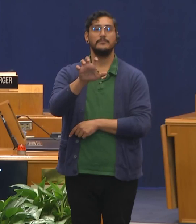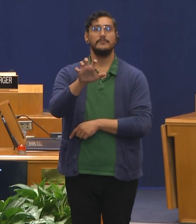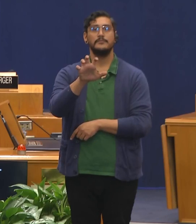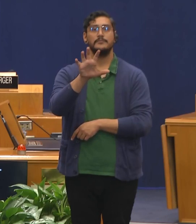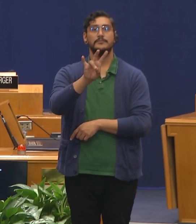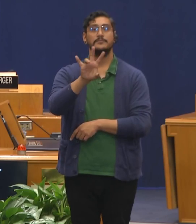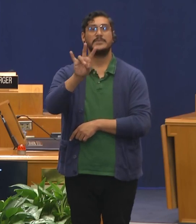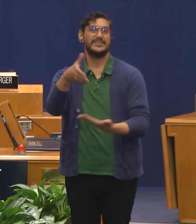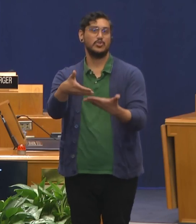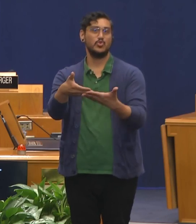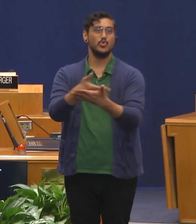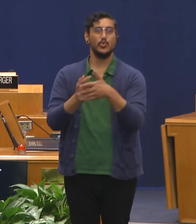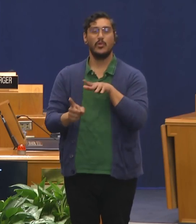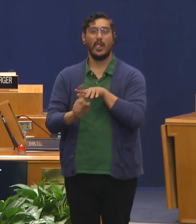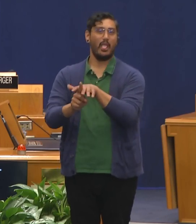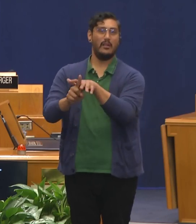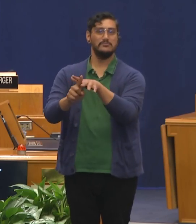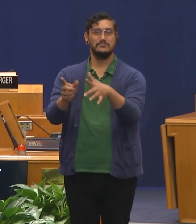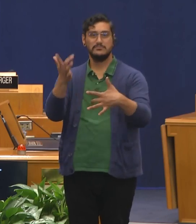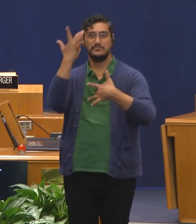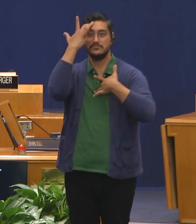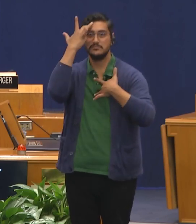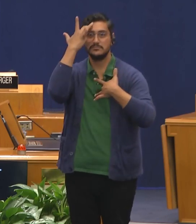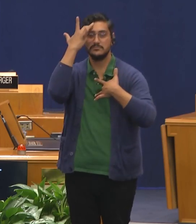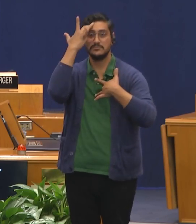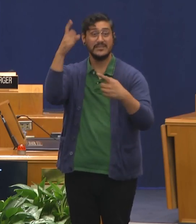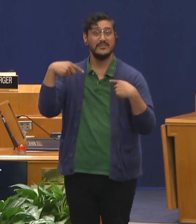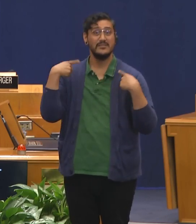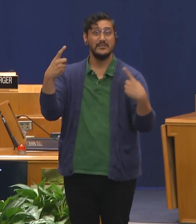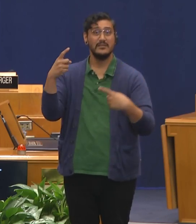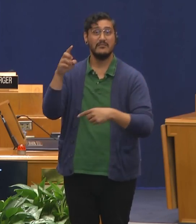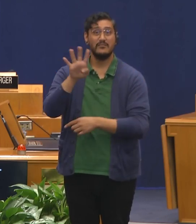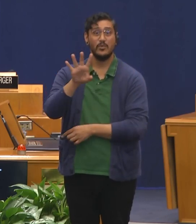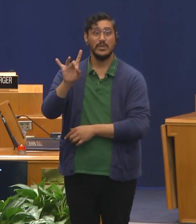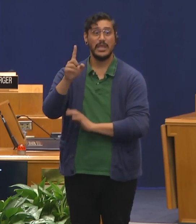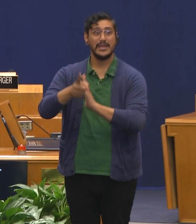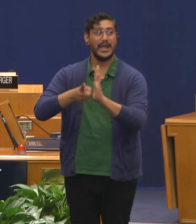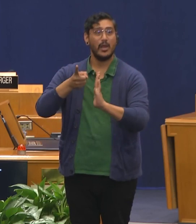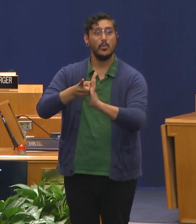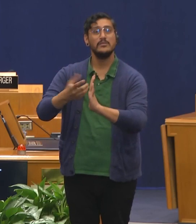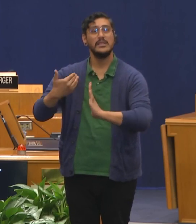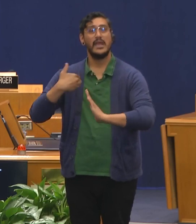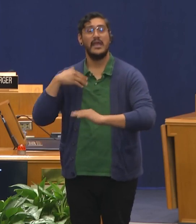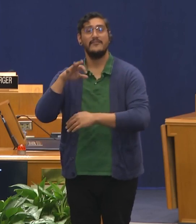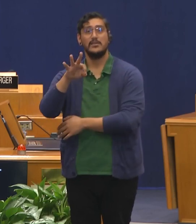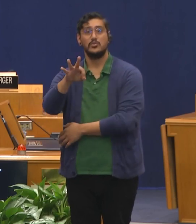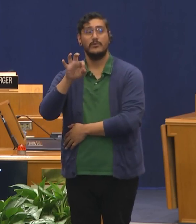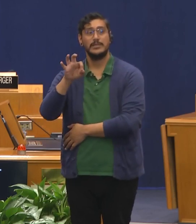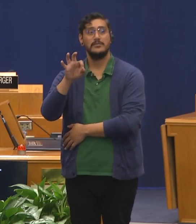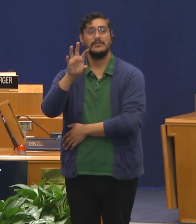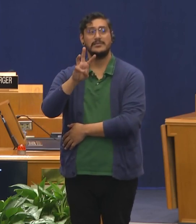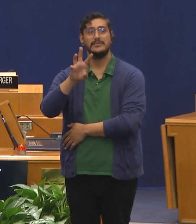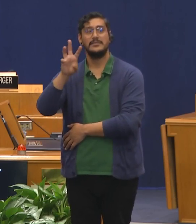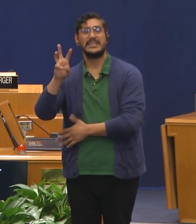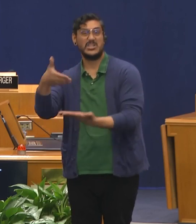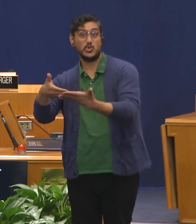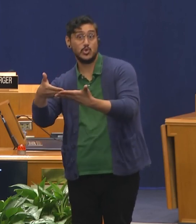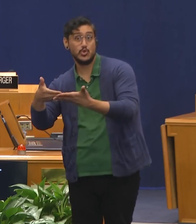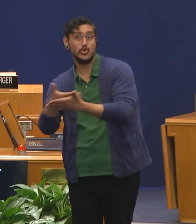567 casos nuevos. En las últimas 48 horas han habido 966 casos